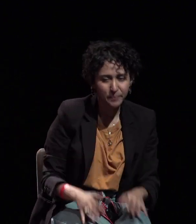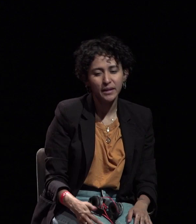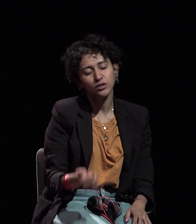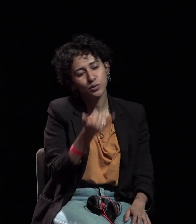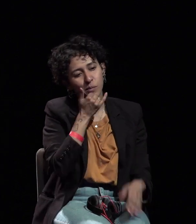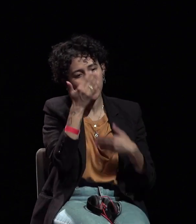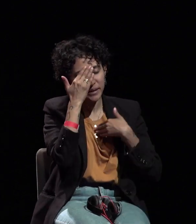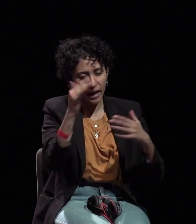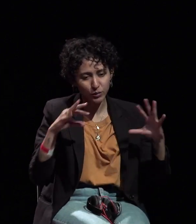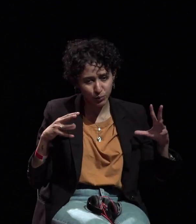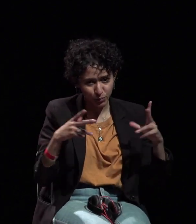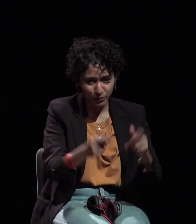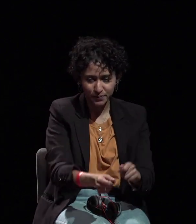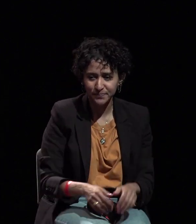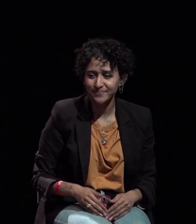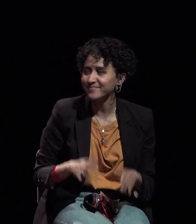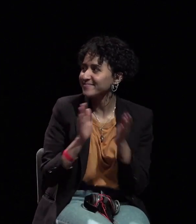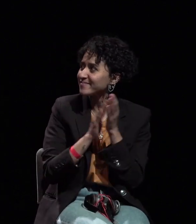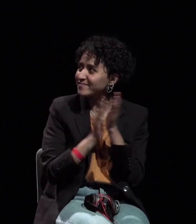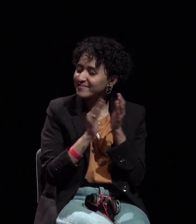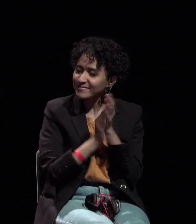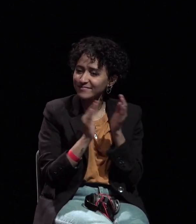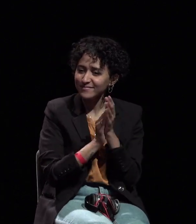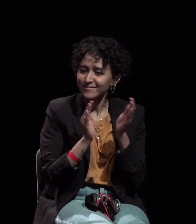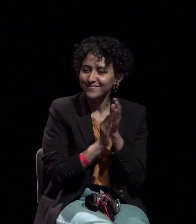ultrapassado o tempo.